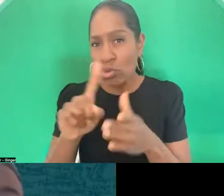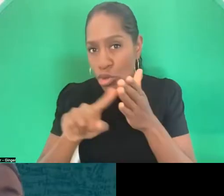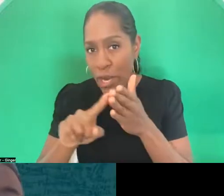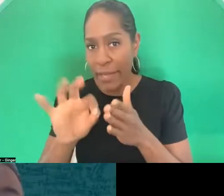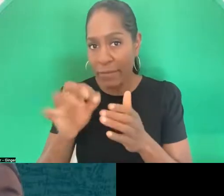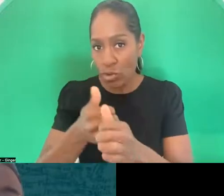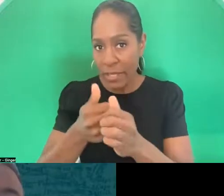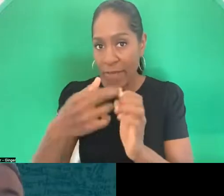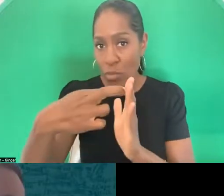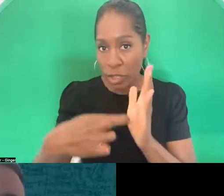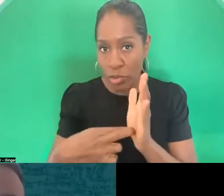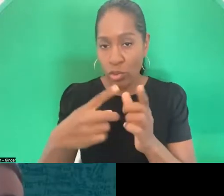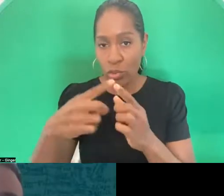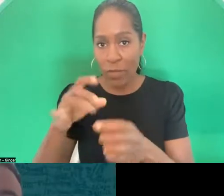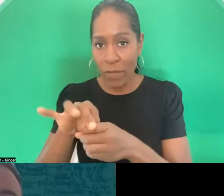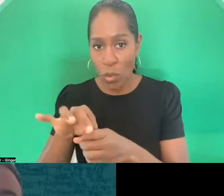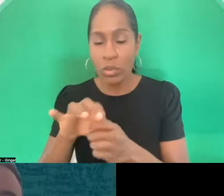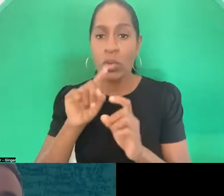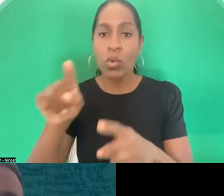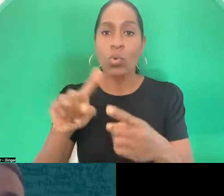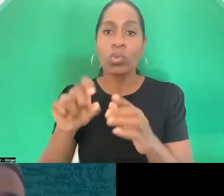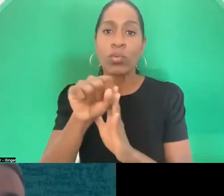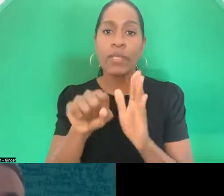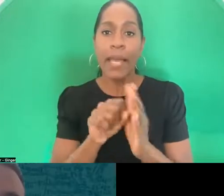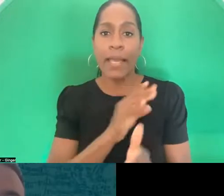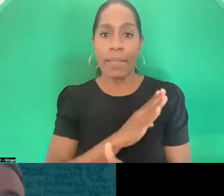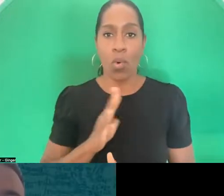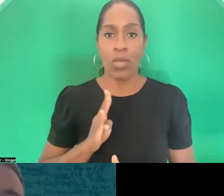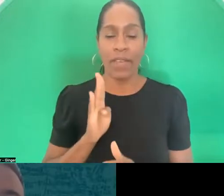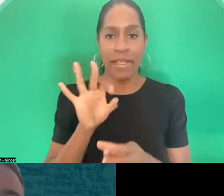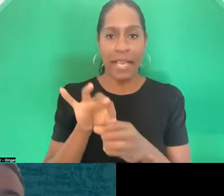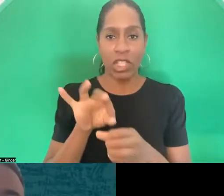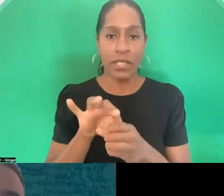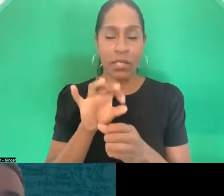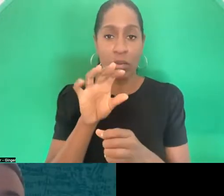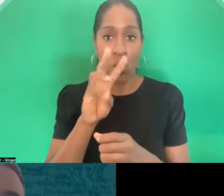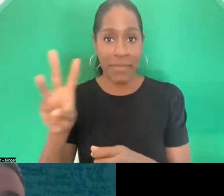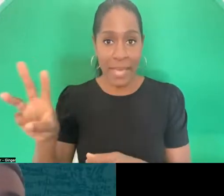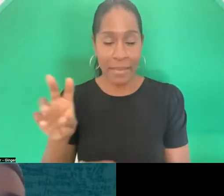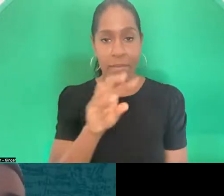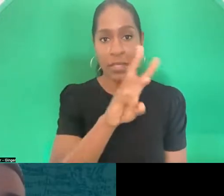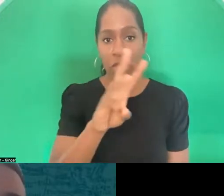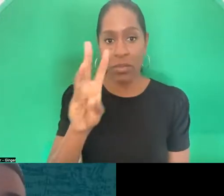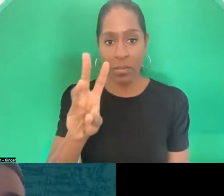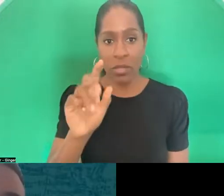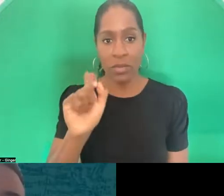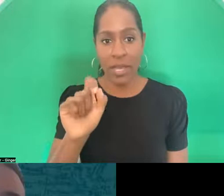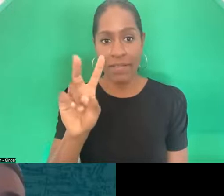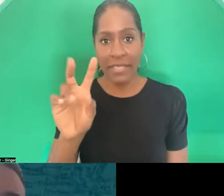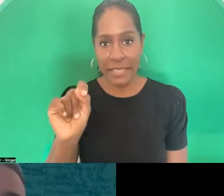si está registrado es al sitio web que es